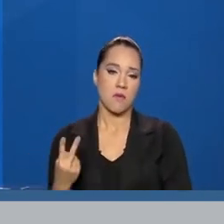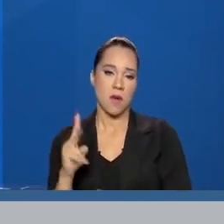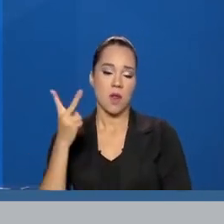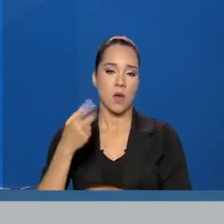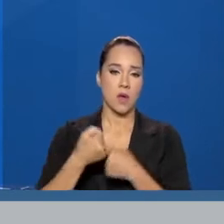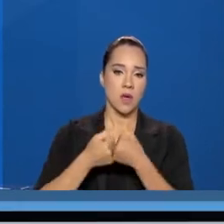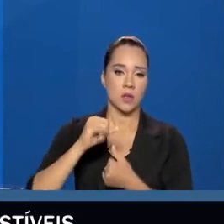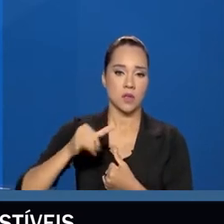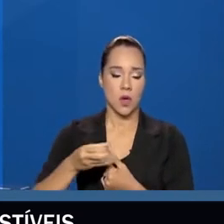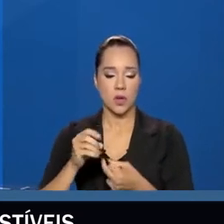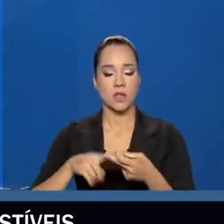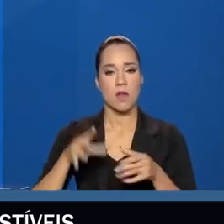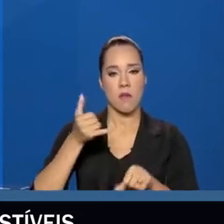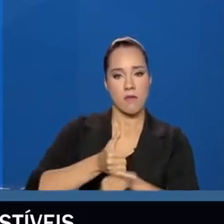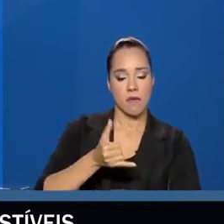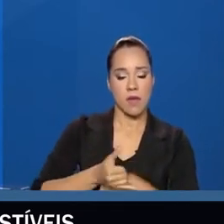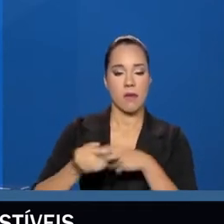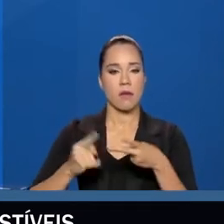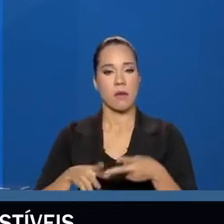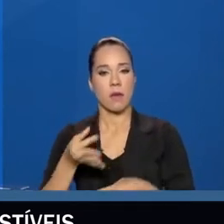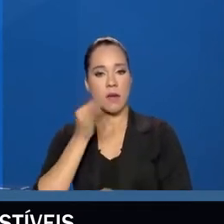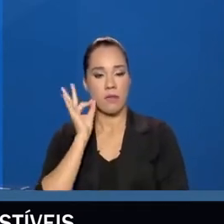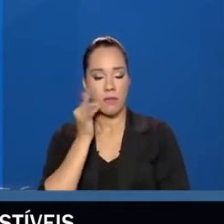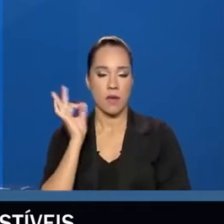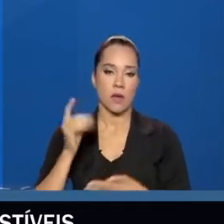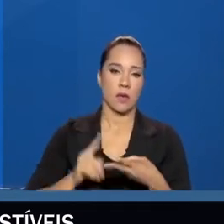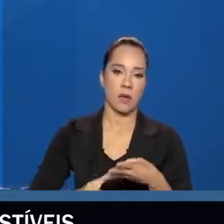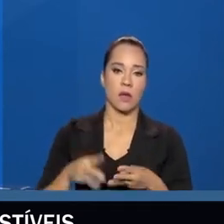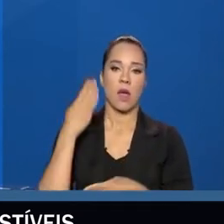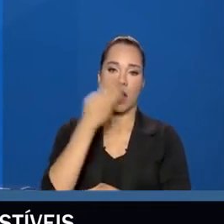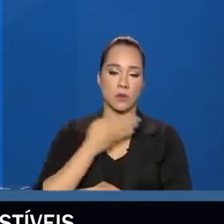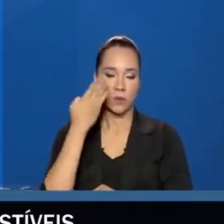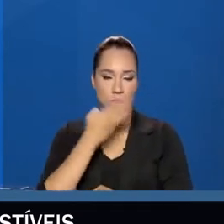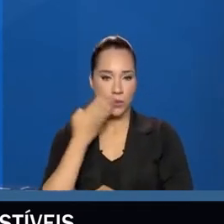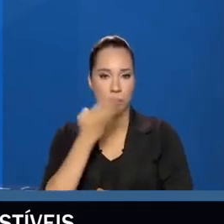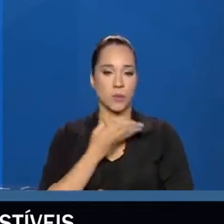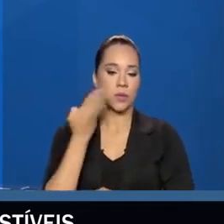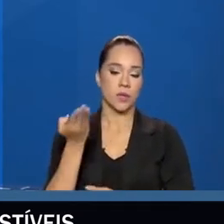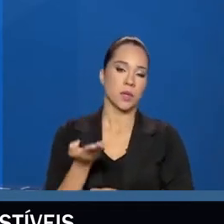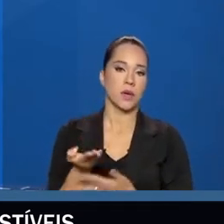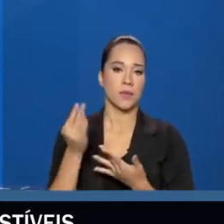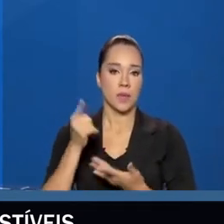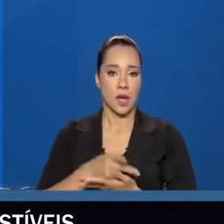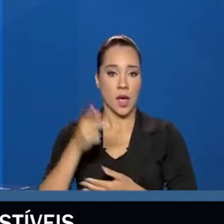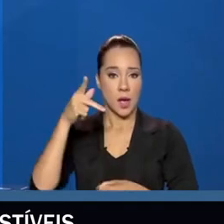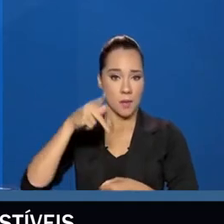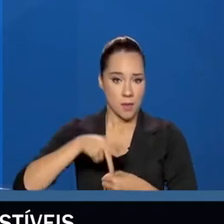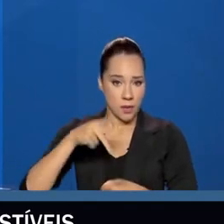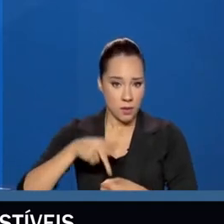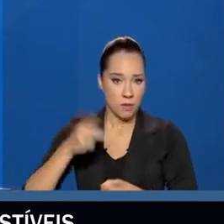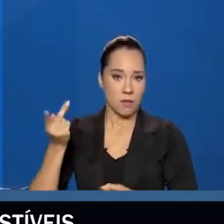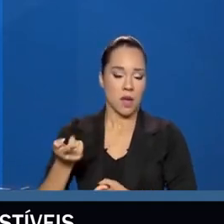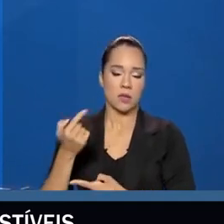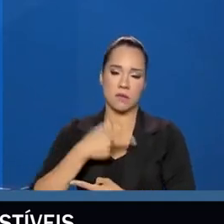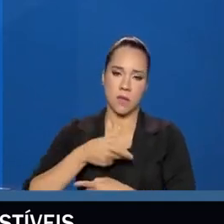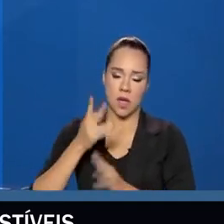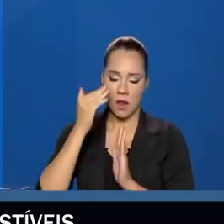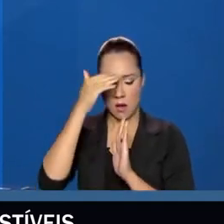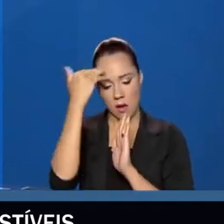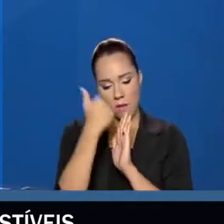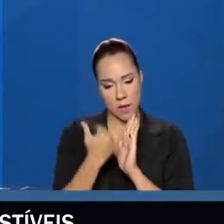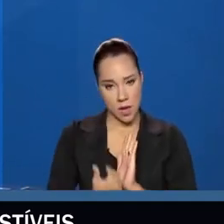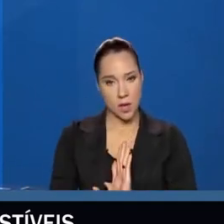do minério de ferro, do café, do açúcar. A Petrobras segue,